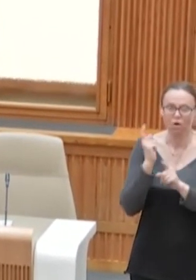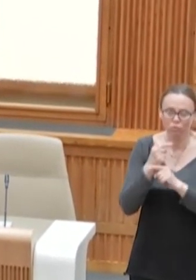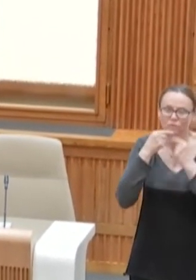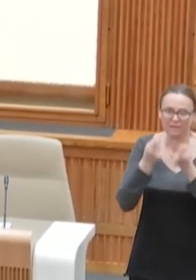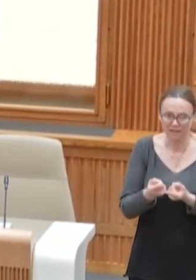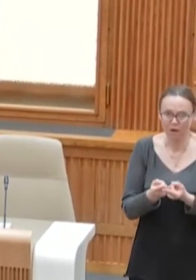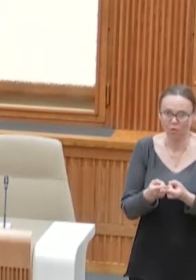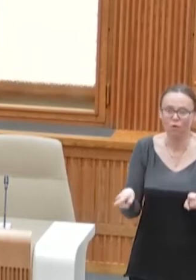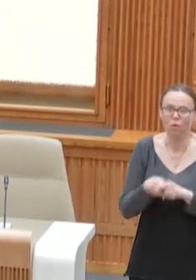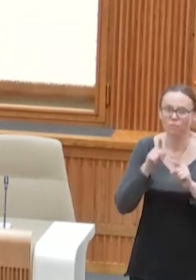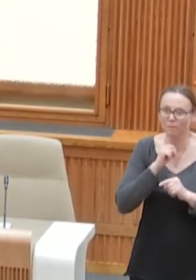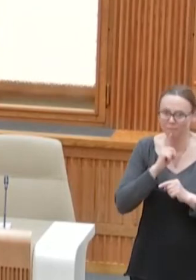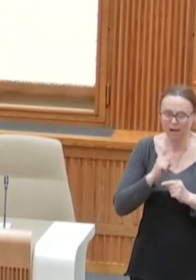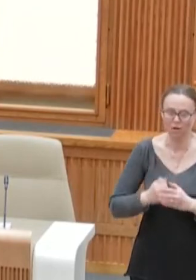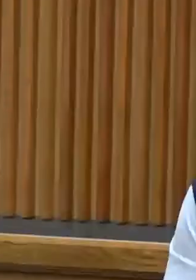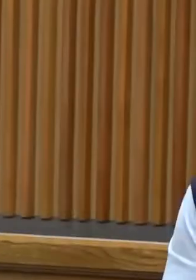pa premalo.